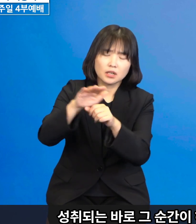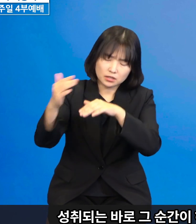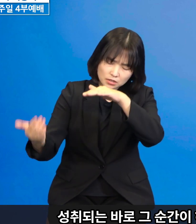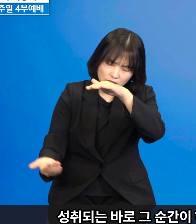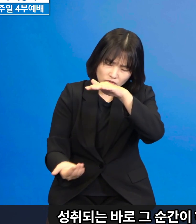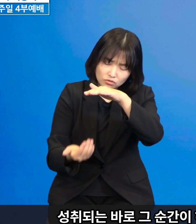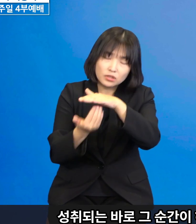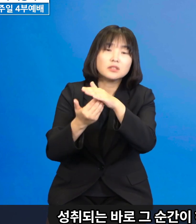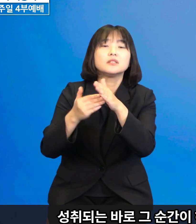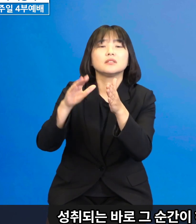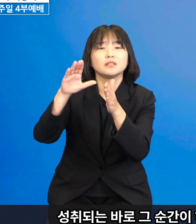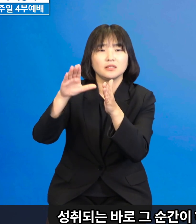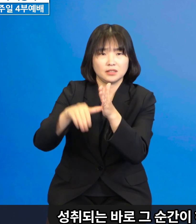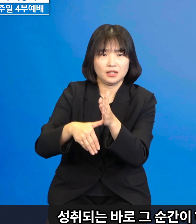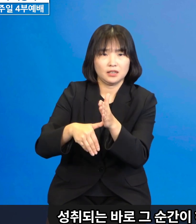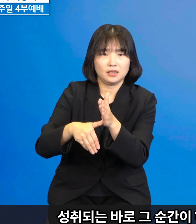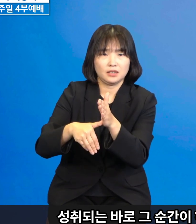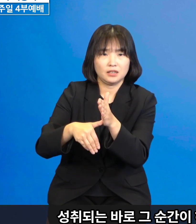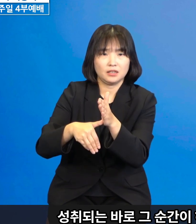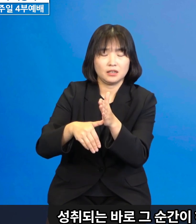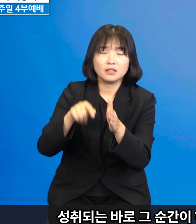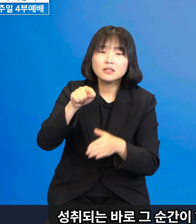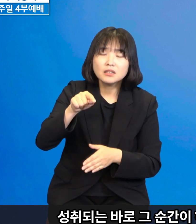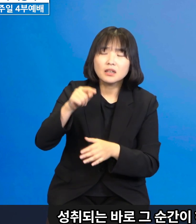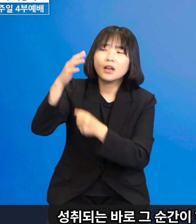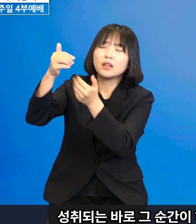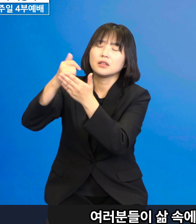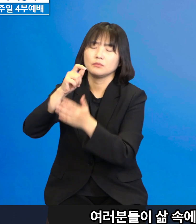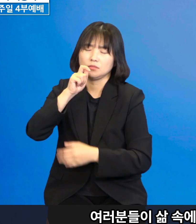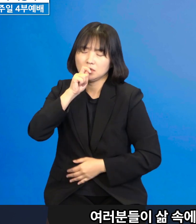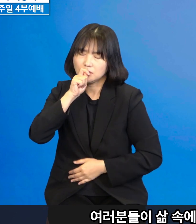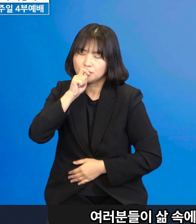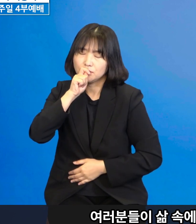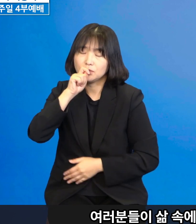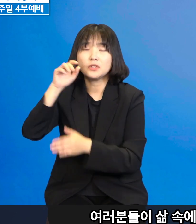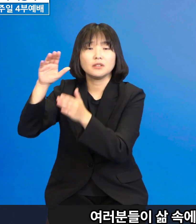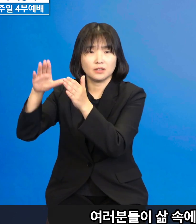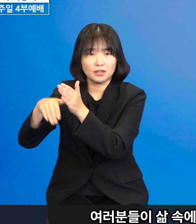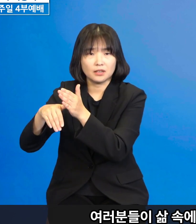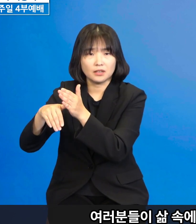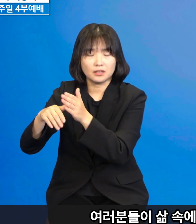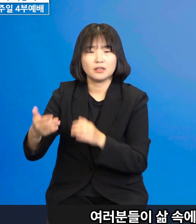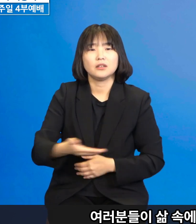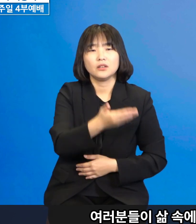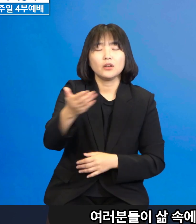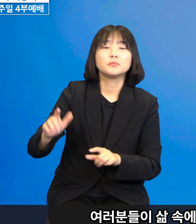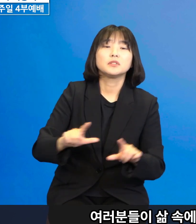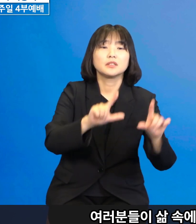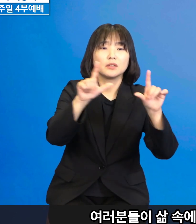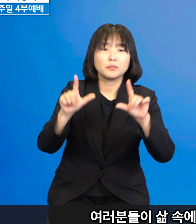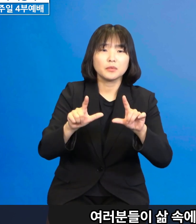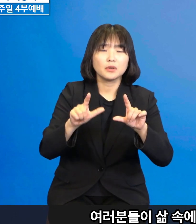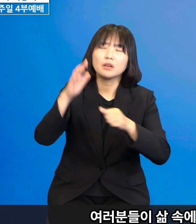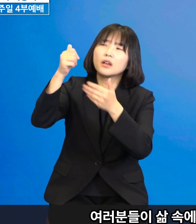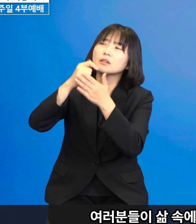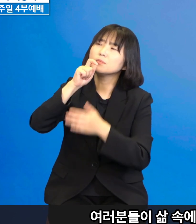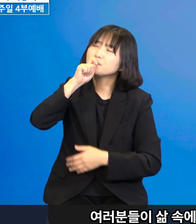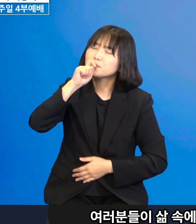바로 그 순간이 하나님의 침묵의 시간이었어요. 여러분들의 삶 속에 왜 하나님이